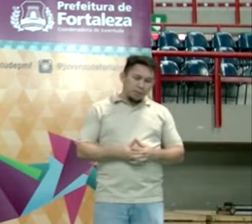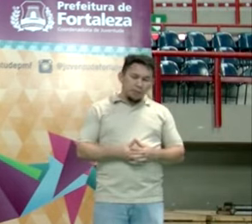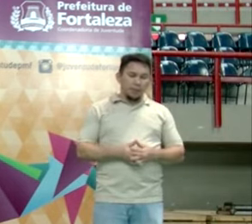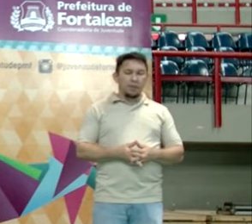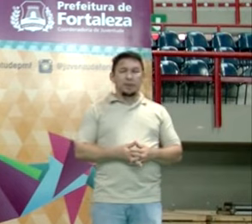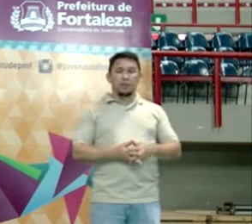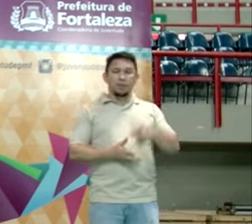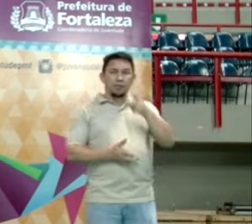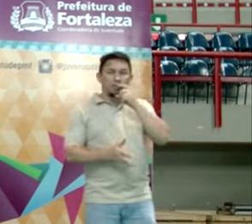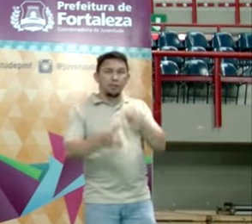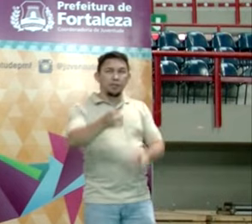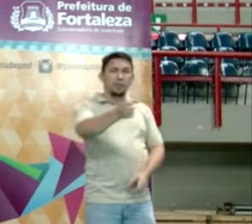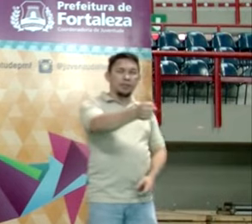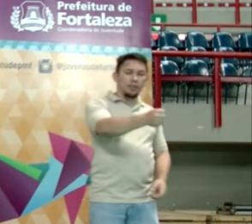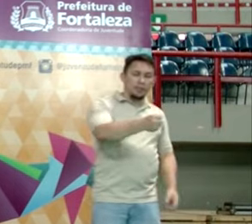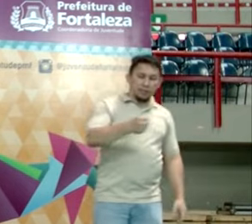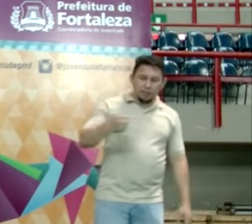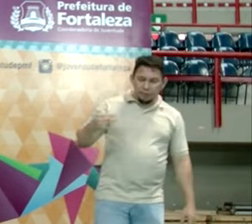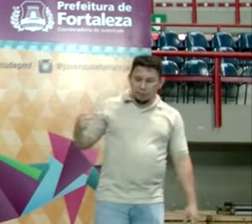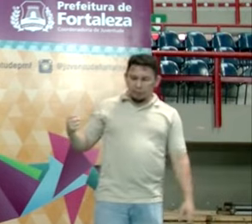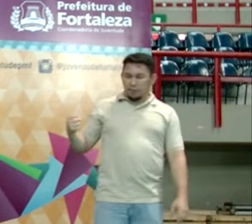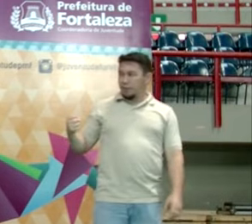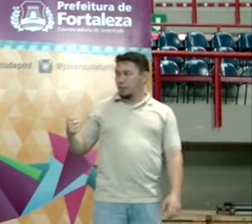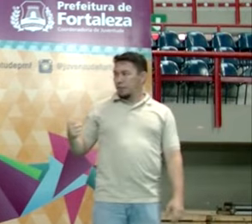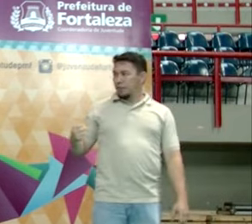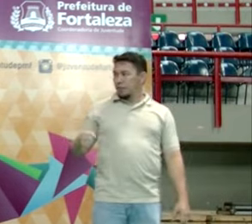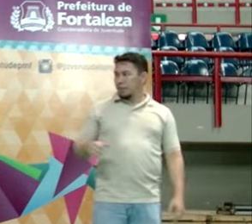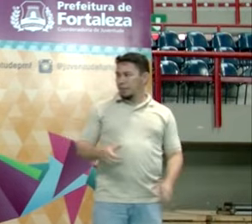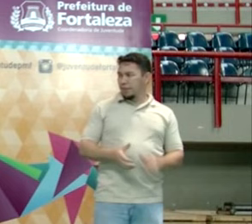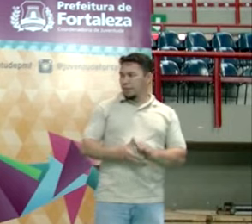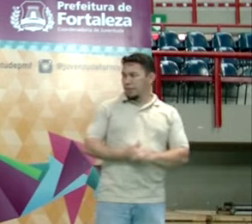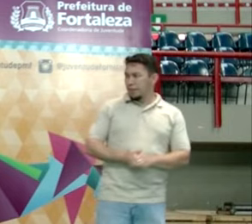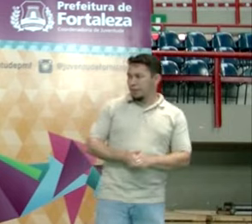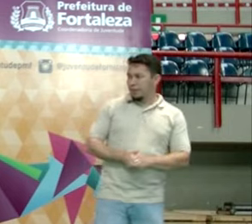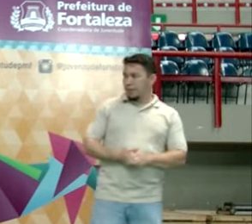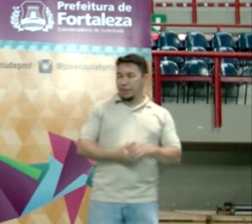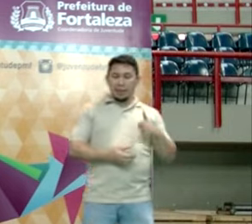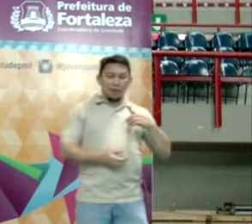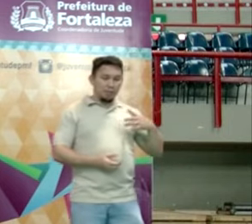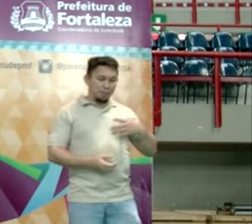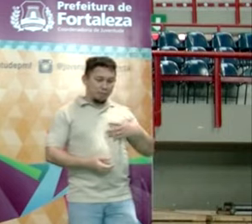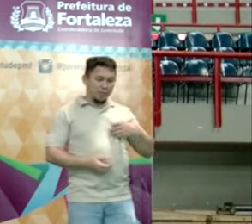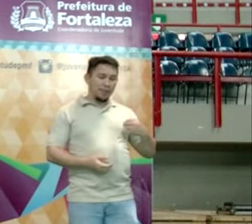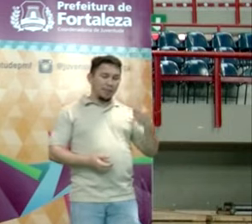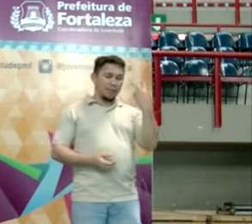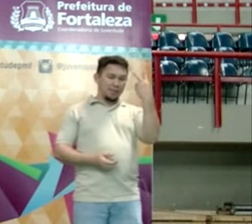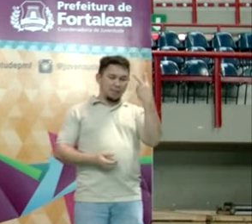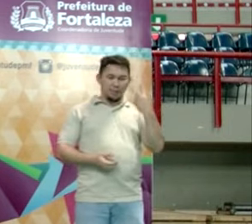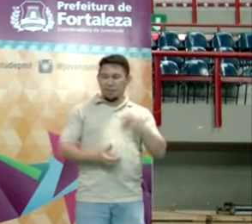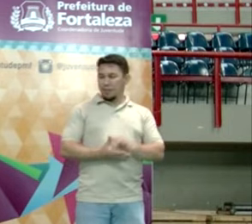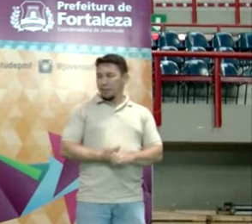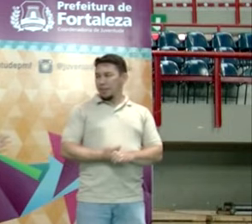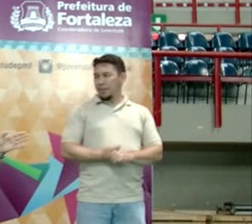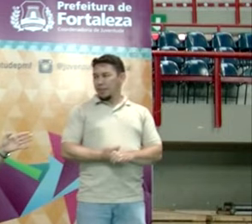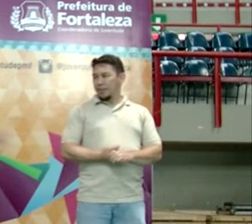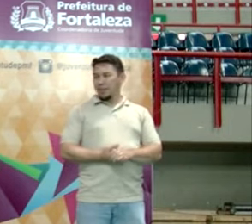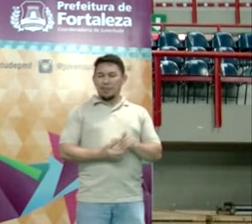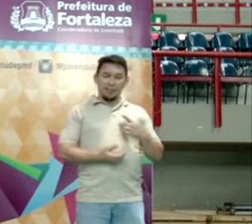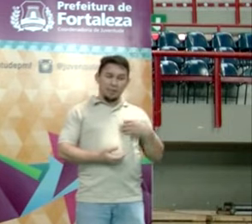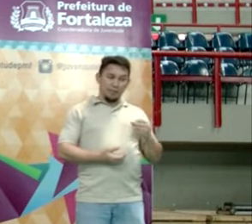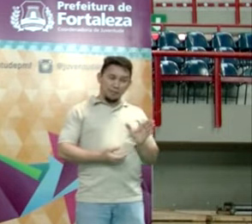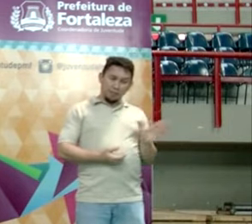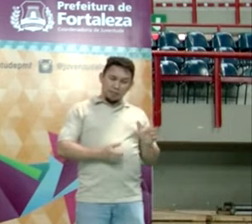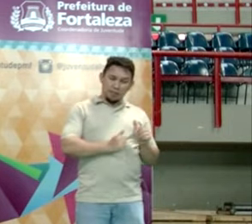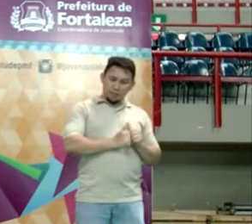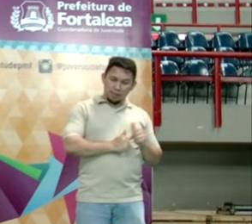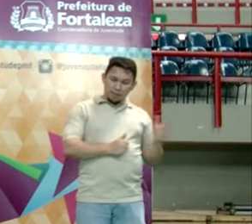Abrir a geladeira, meu Deus do céu, é a pior coisa do mundo. Ela não faz isso não, mas a minha menor é porque eu tenho duas filhas. Uma, essa aí que